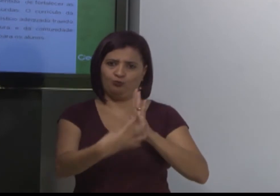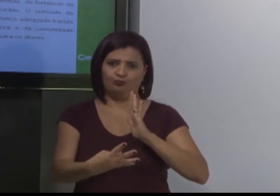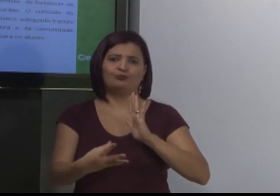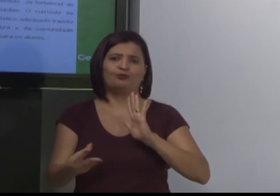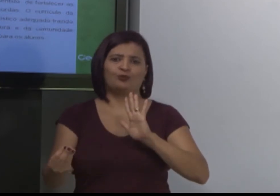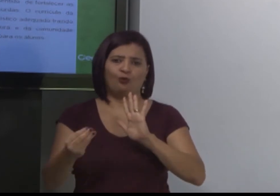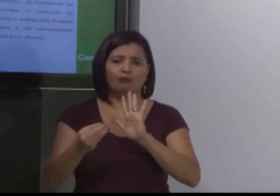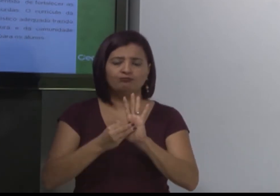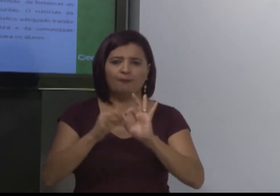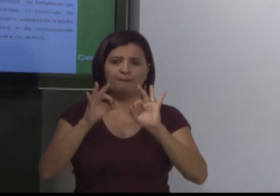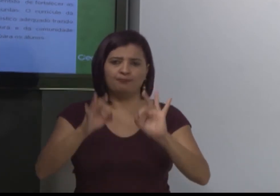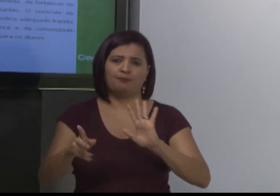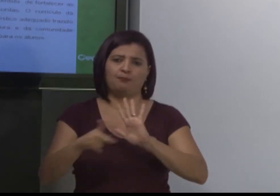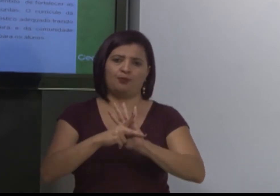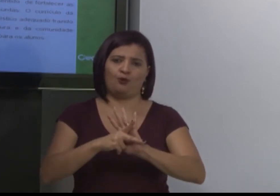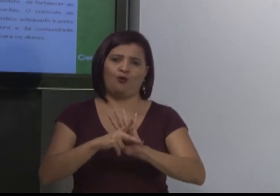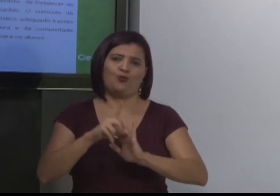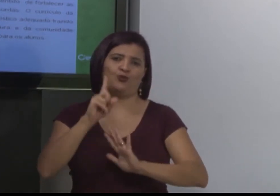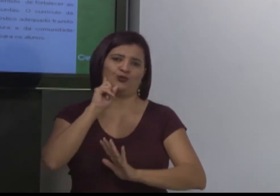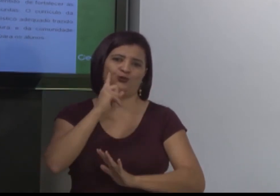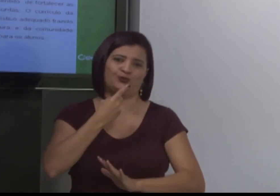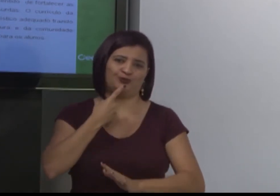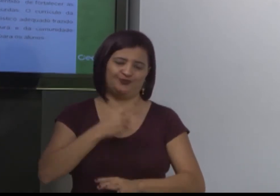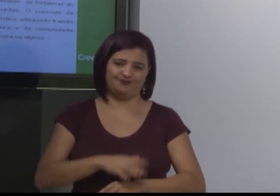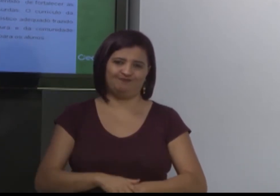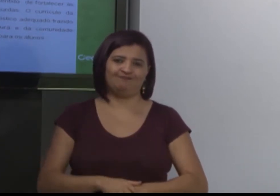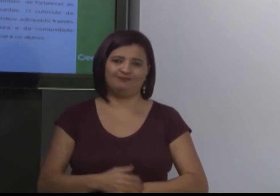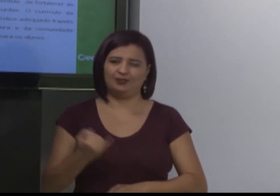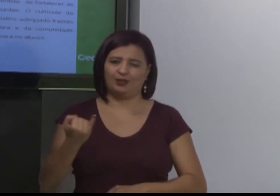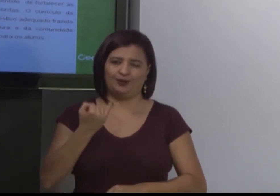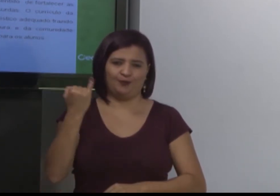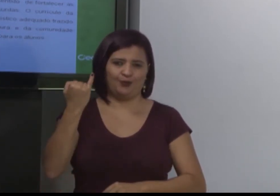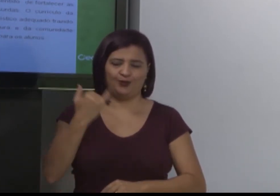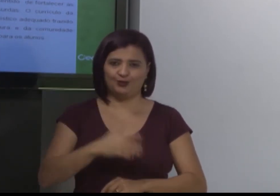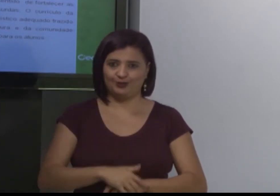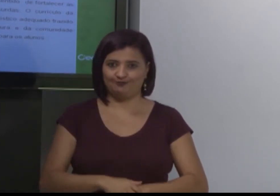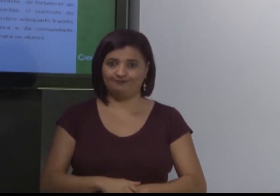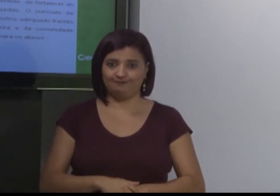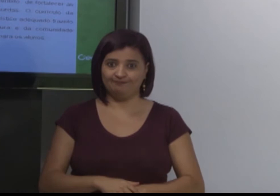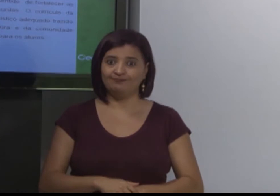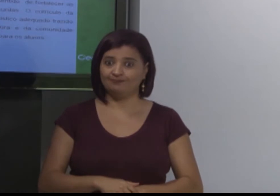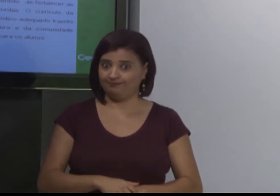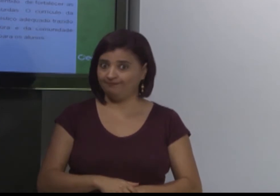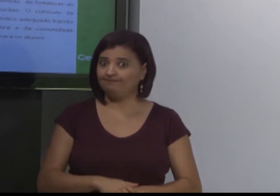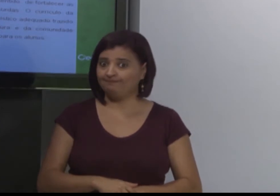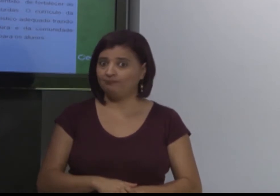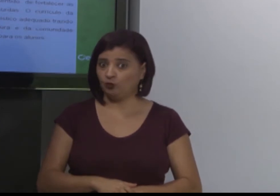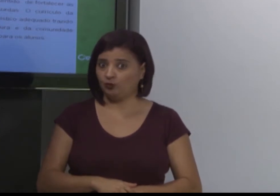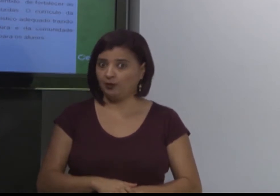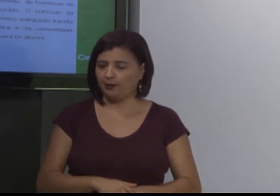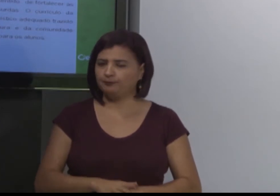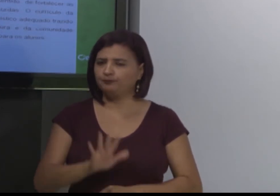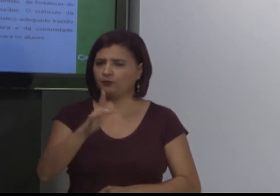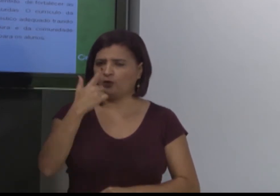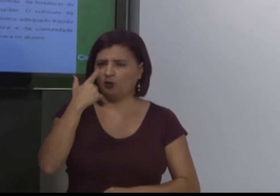leve em conta essas especificidades do surdo. Isso é relevante. Vejamos a